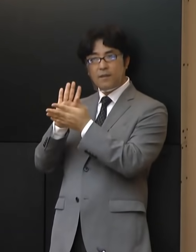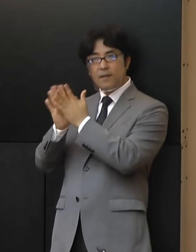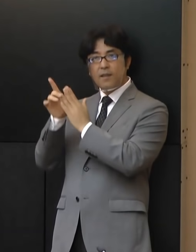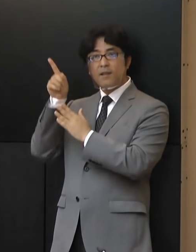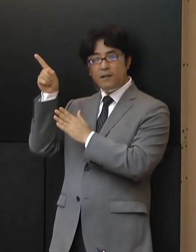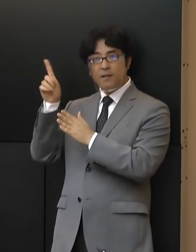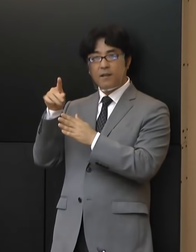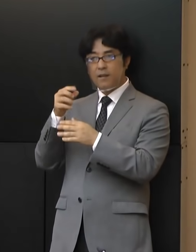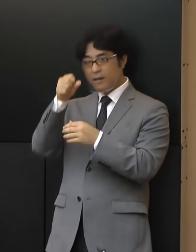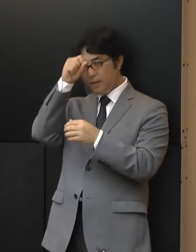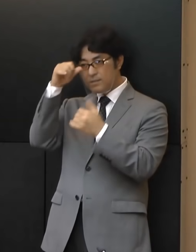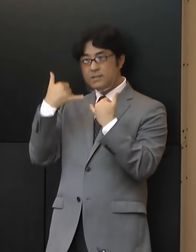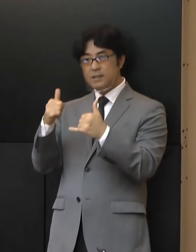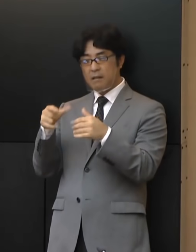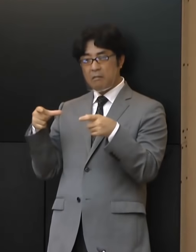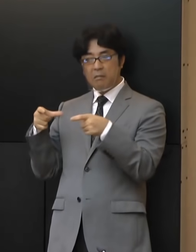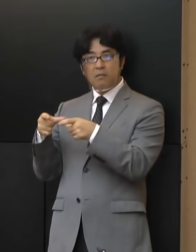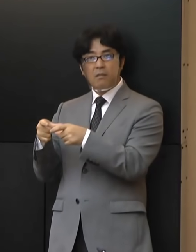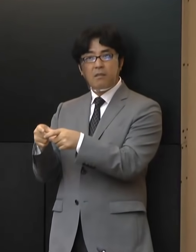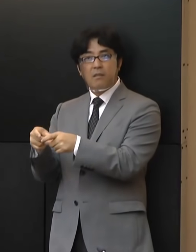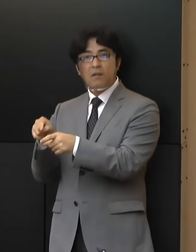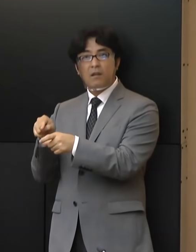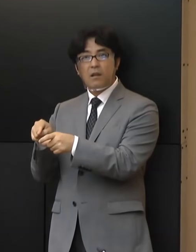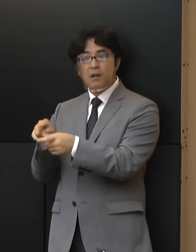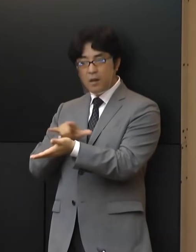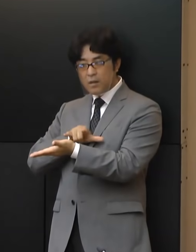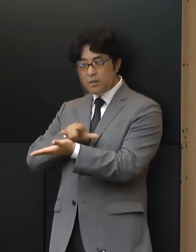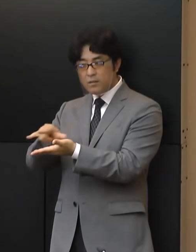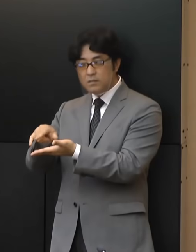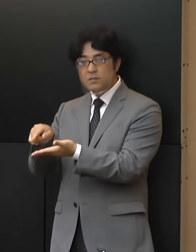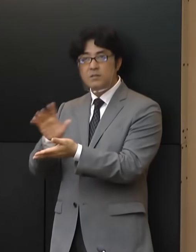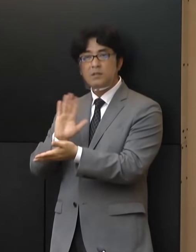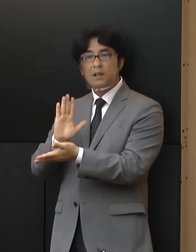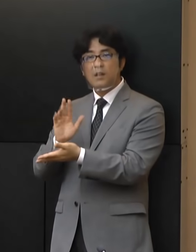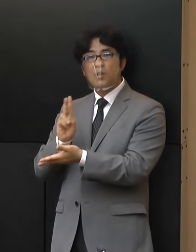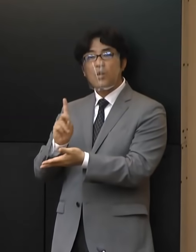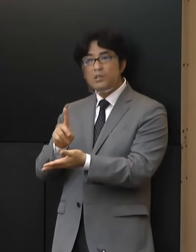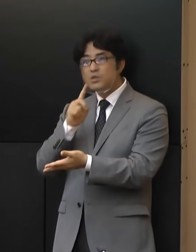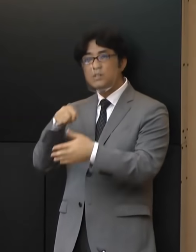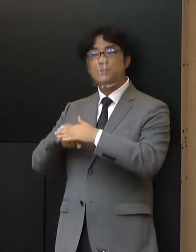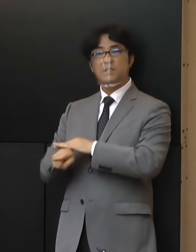そこに対する渡航自粛をかけていく必要はないというふうに専門家会議では考えています。